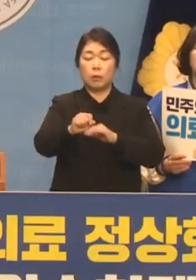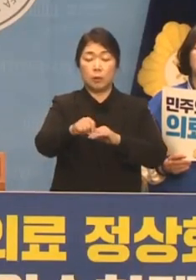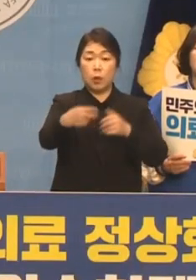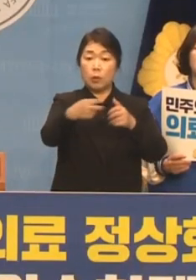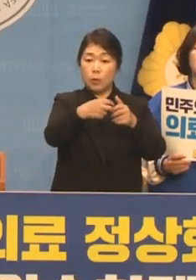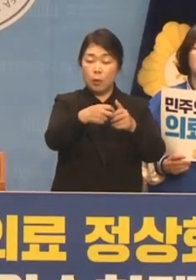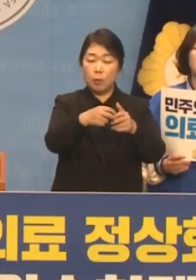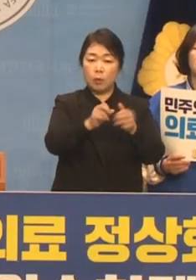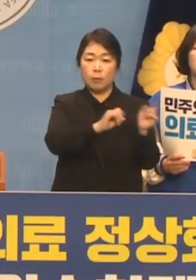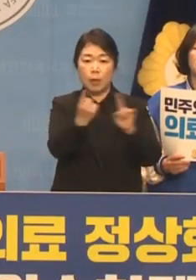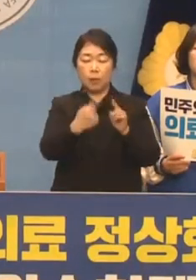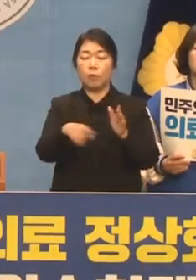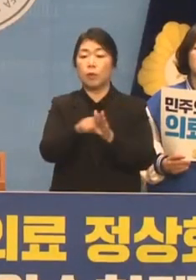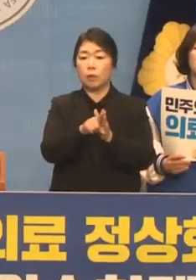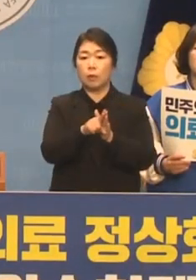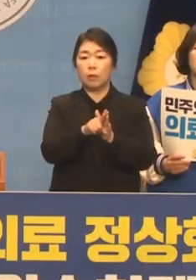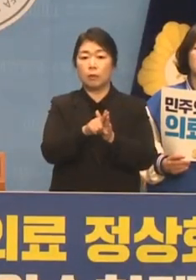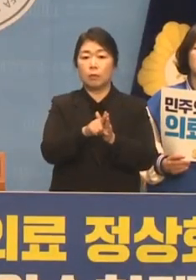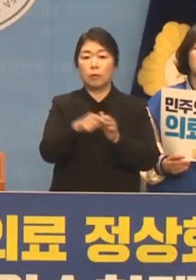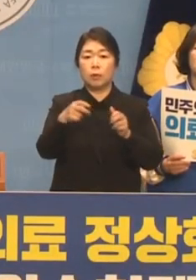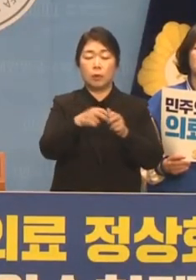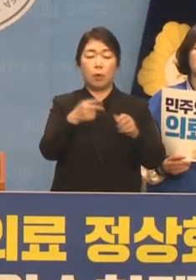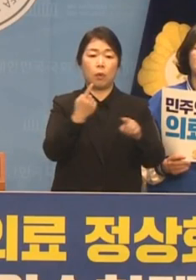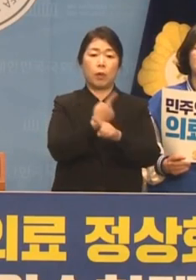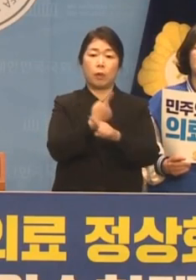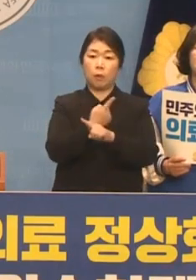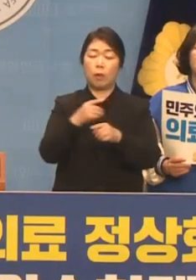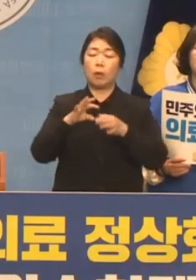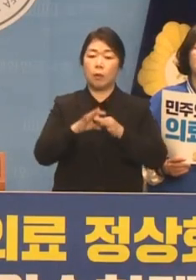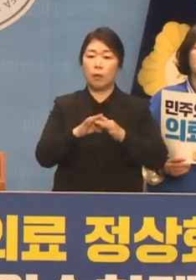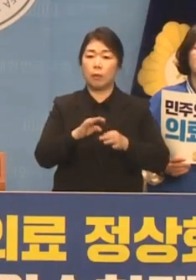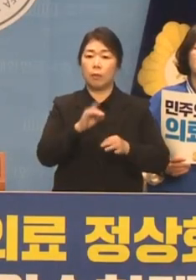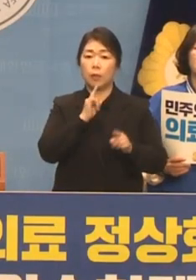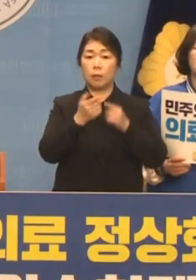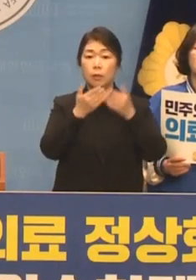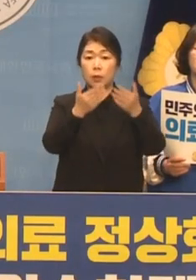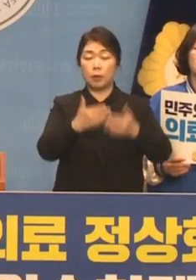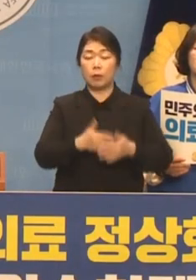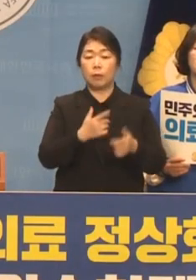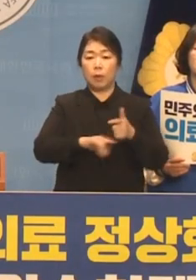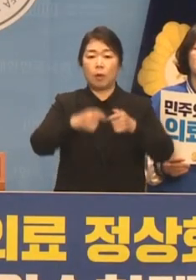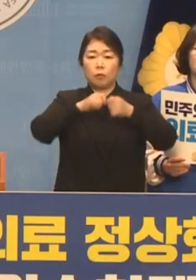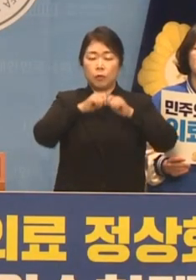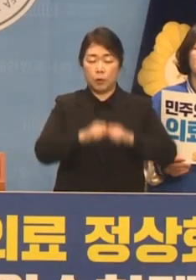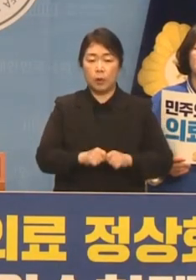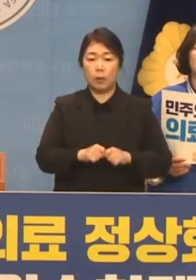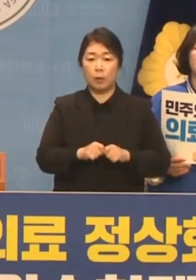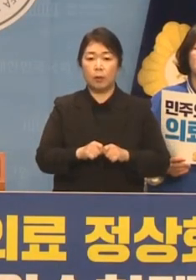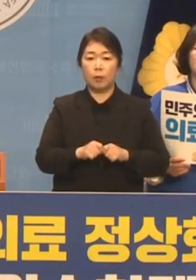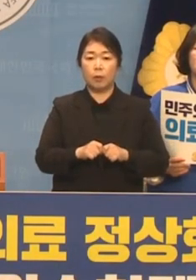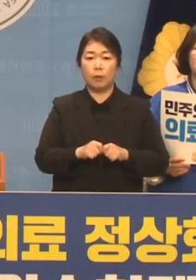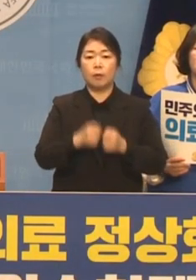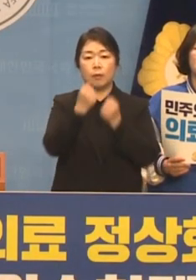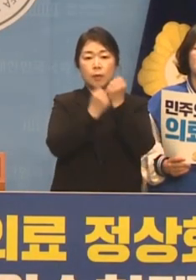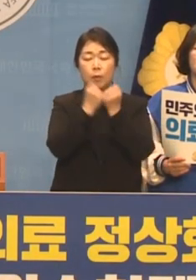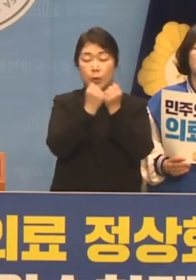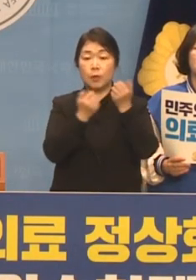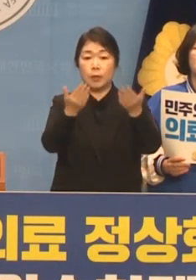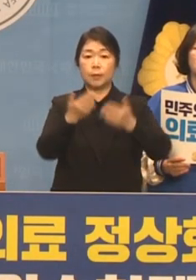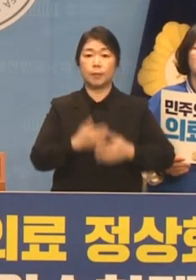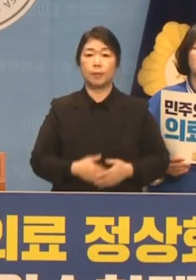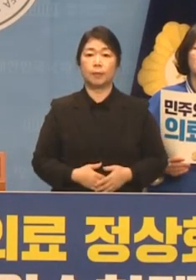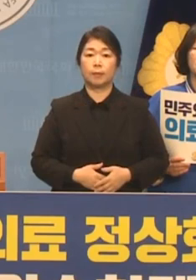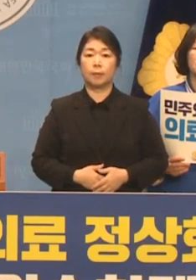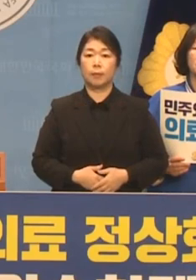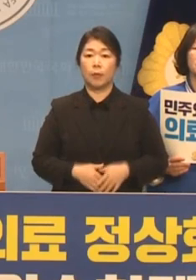위한 의료 개혁에 관련된 어 정책 제한을 더 구체화한 기자 회견 형태로 진행하고자 합니다